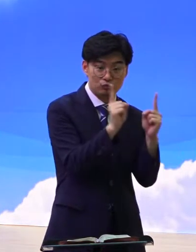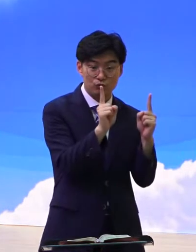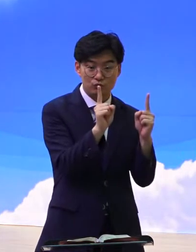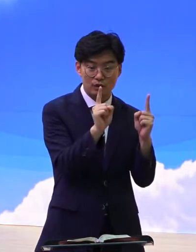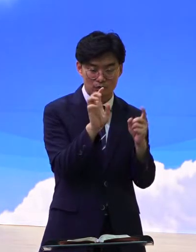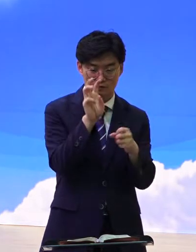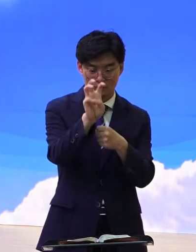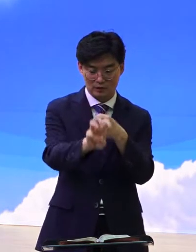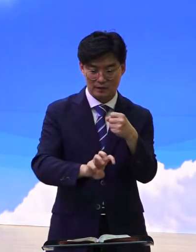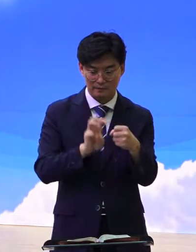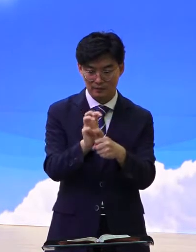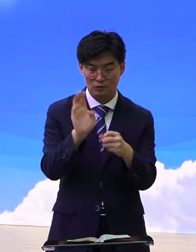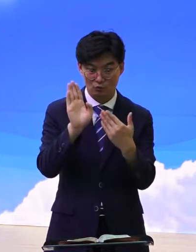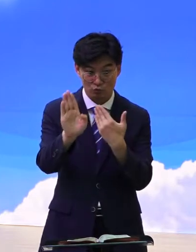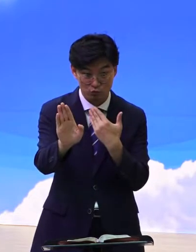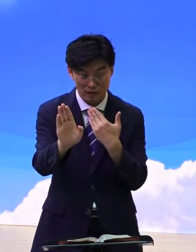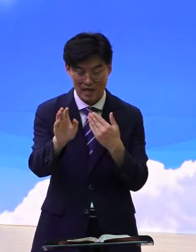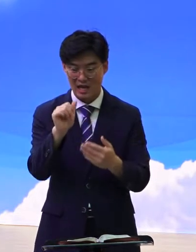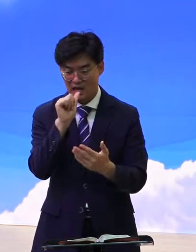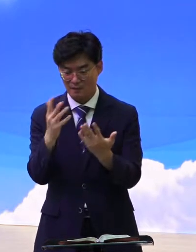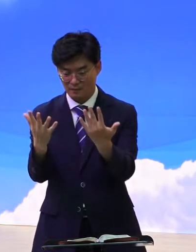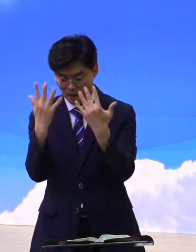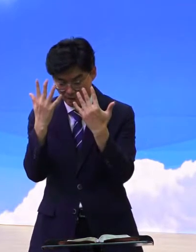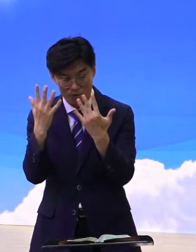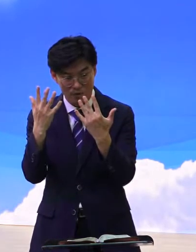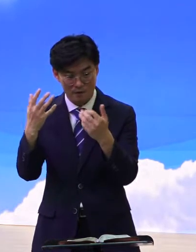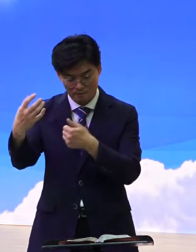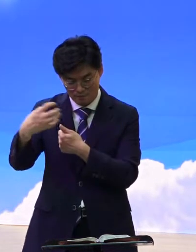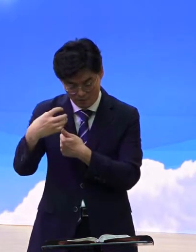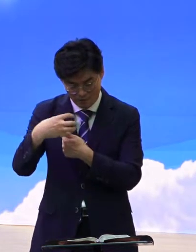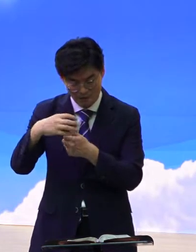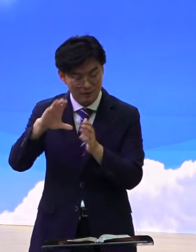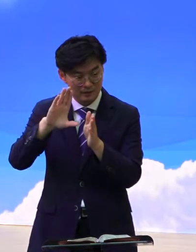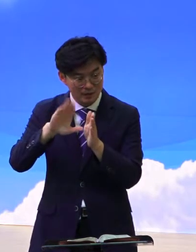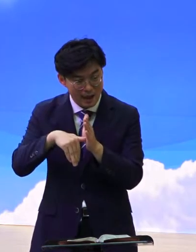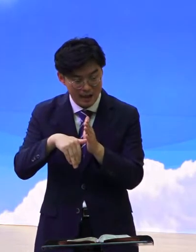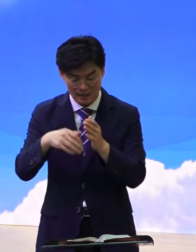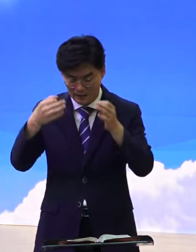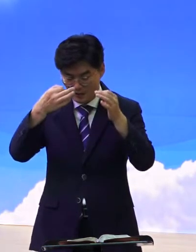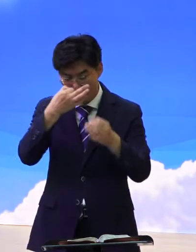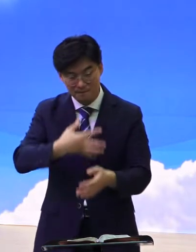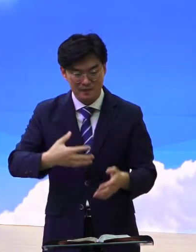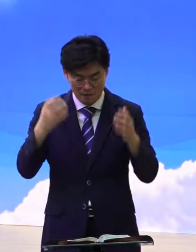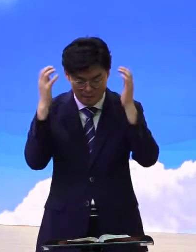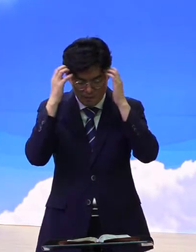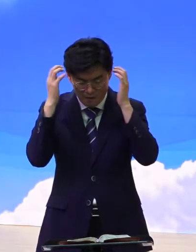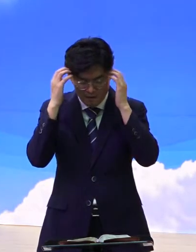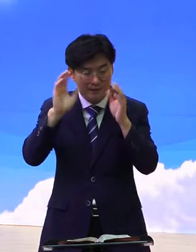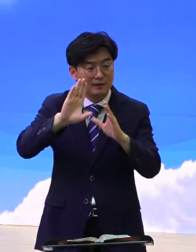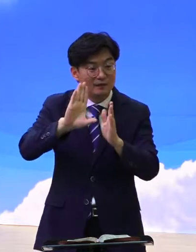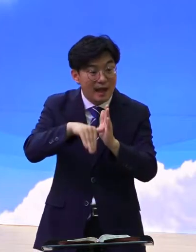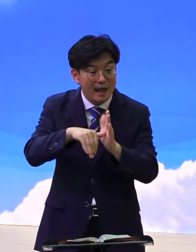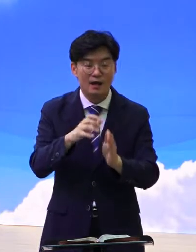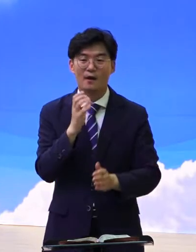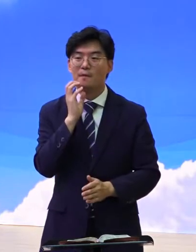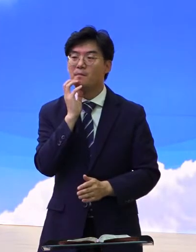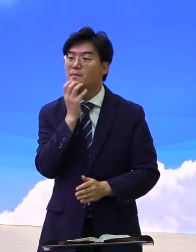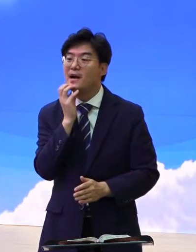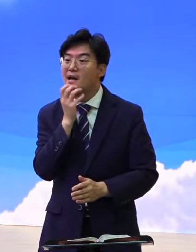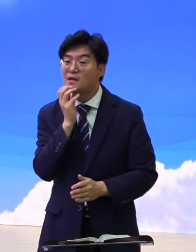됩니다. 그때 편지를 썼는데, 그 편지를 쓰면서 그런 혹독한 박해의 시기를 통과하고 있는